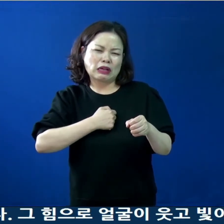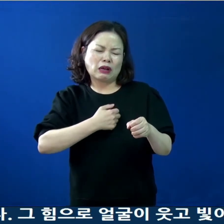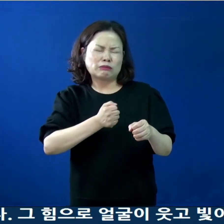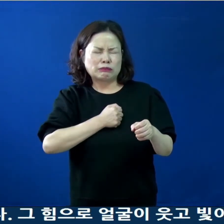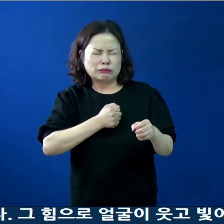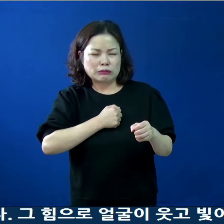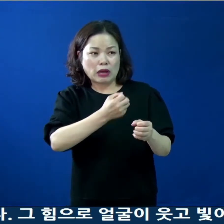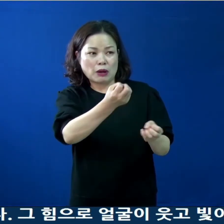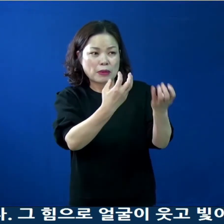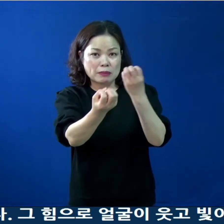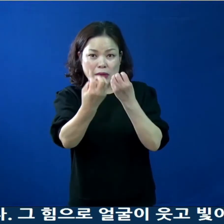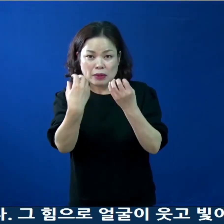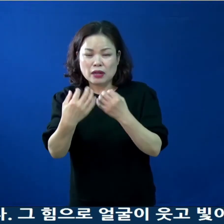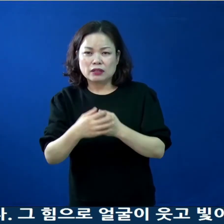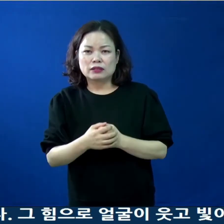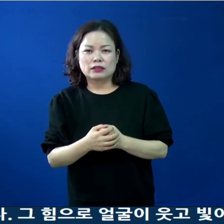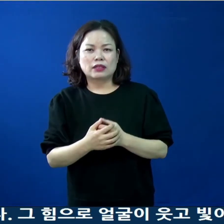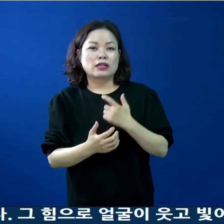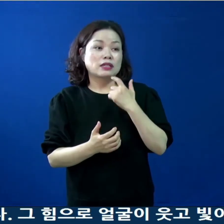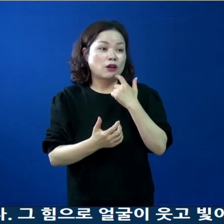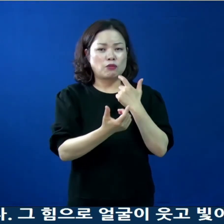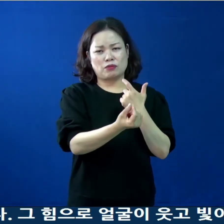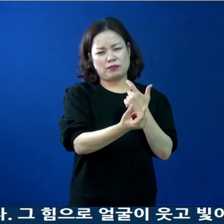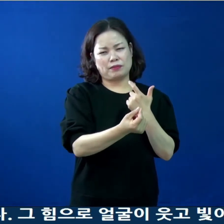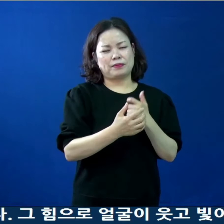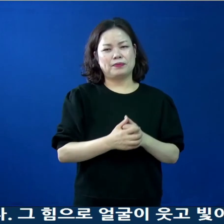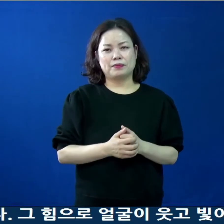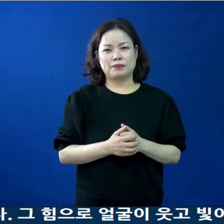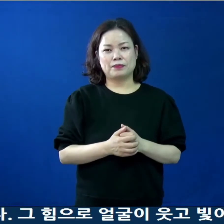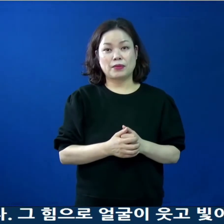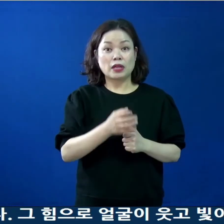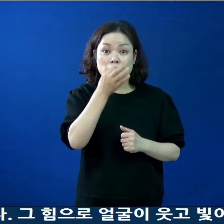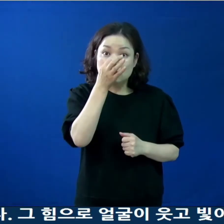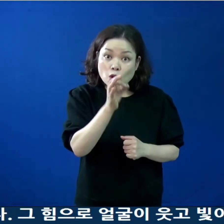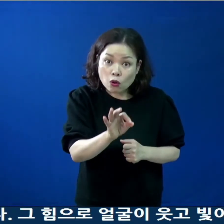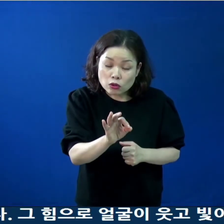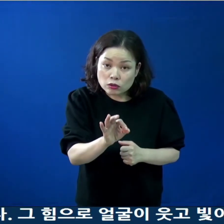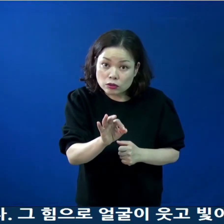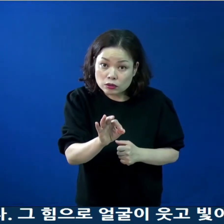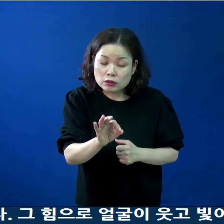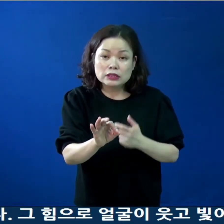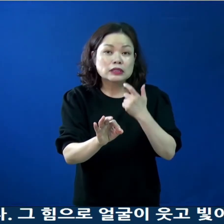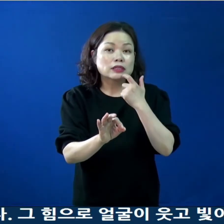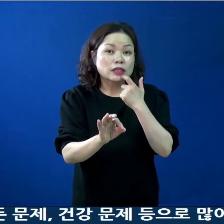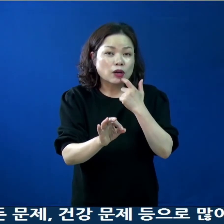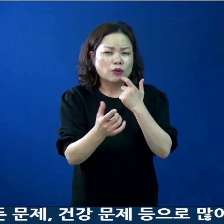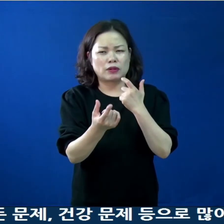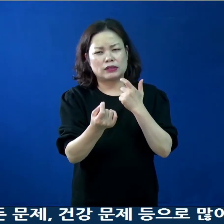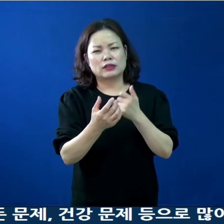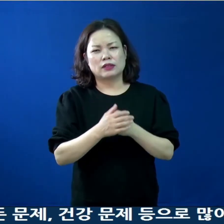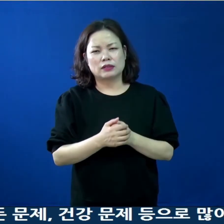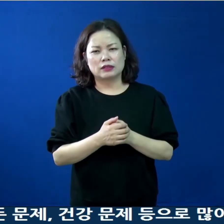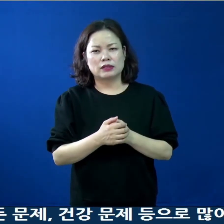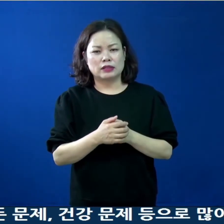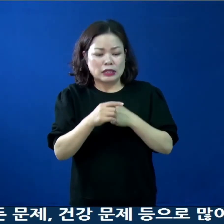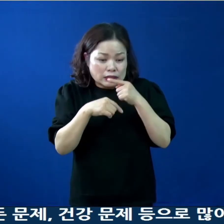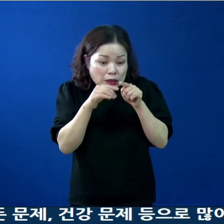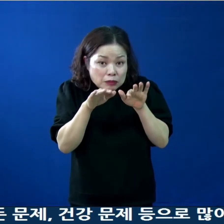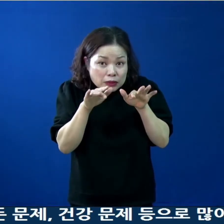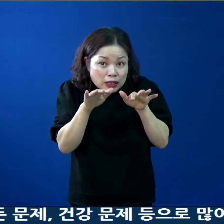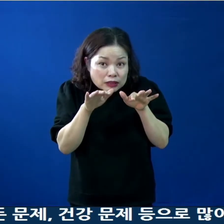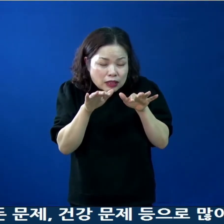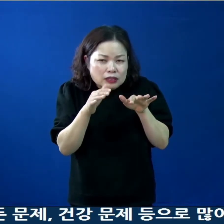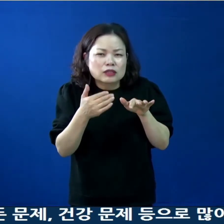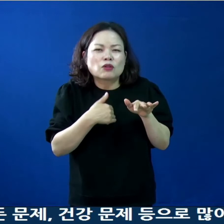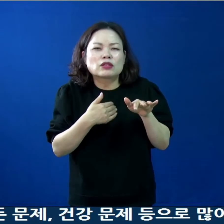답답합니다. 야곱이죠. 야곱이죠. 그 인정하셔야 돼요. 야곱인 것이에요. 여러분, 참새 같은